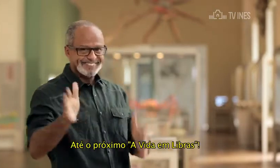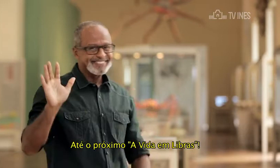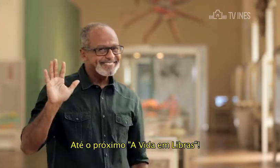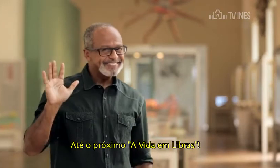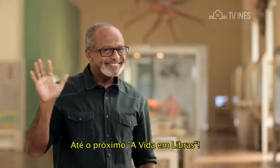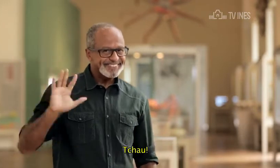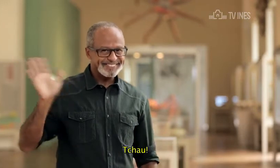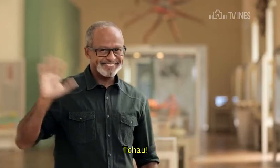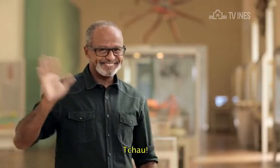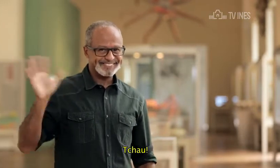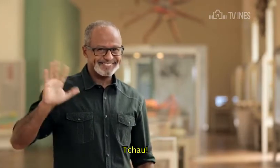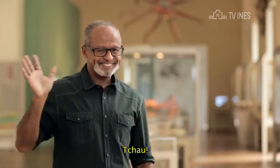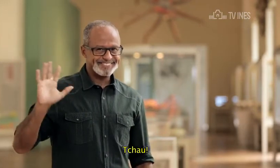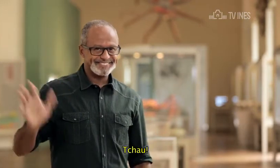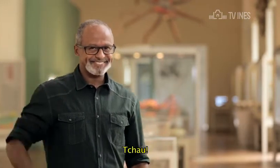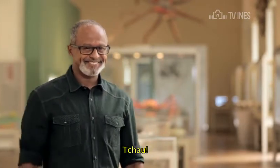Libras. Tchau! Música